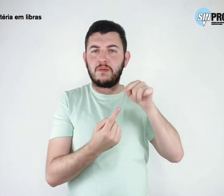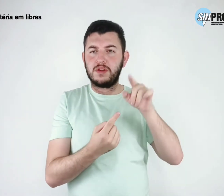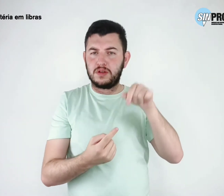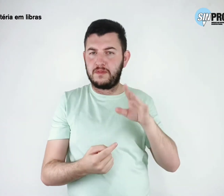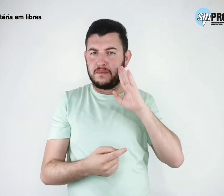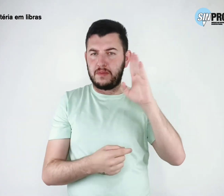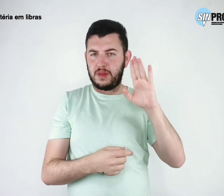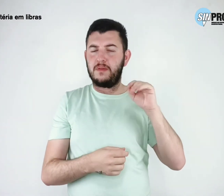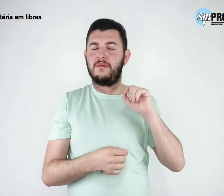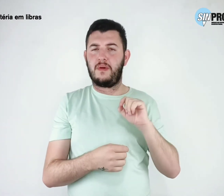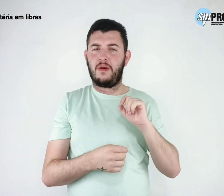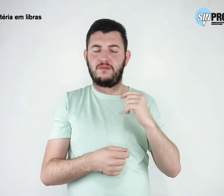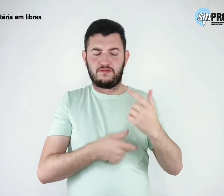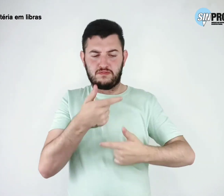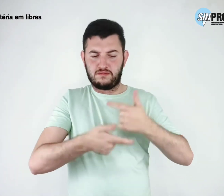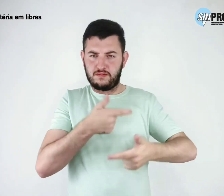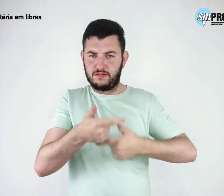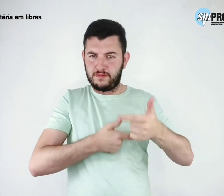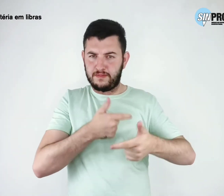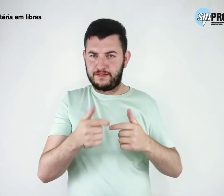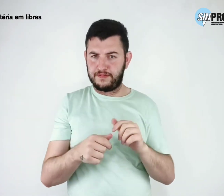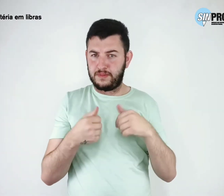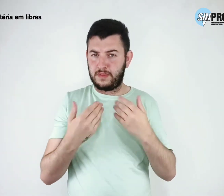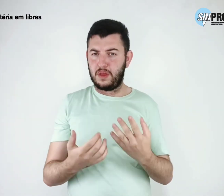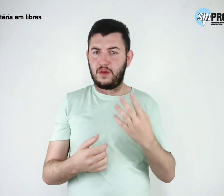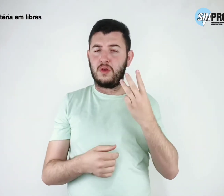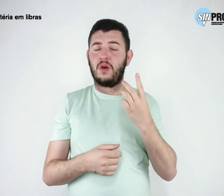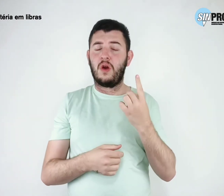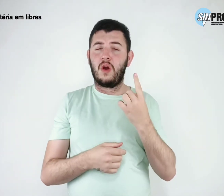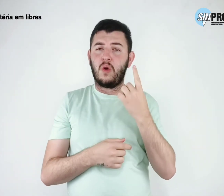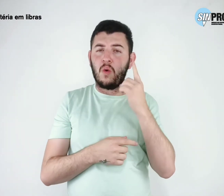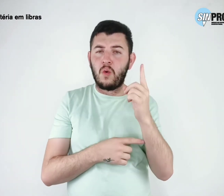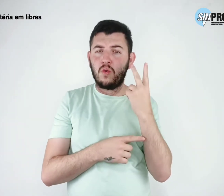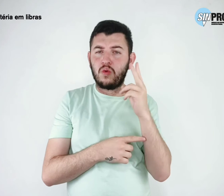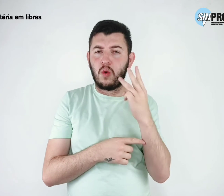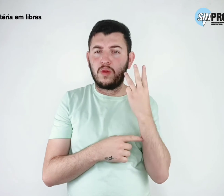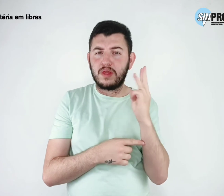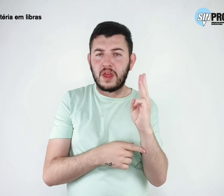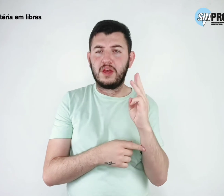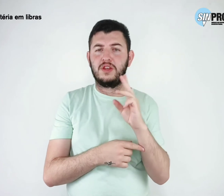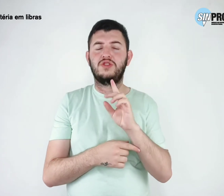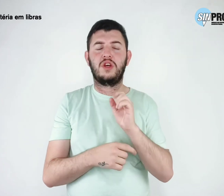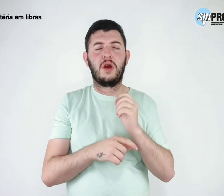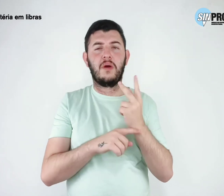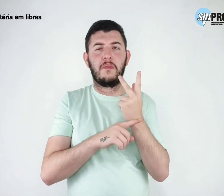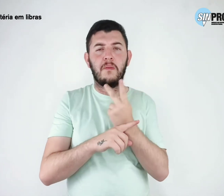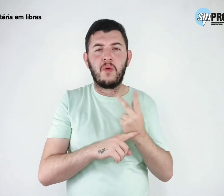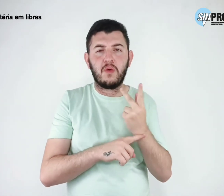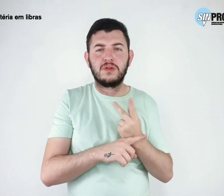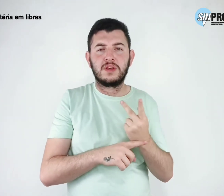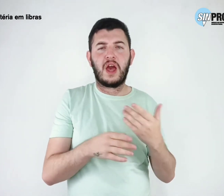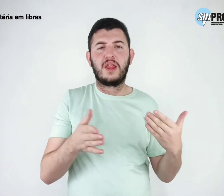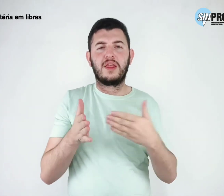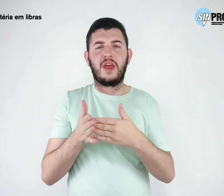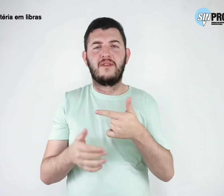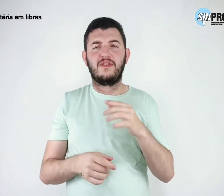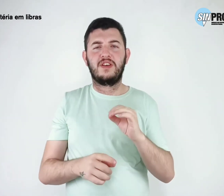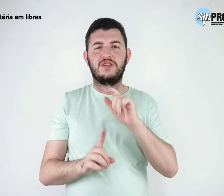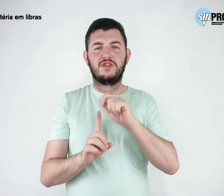objetivo. A partir do 3º dia de buscas até o dia 20 de junho, as polícias